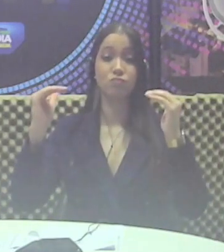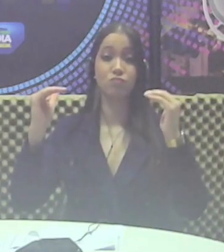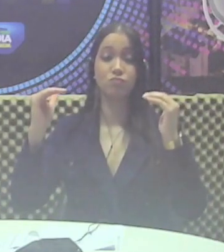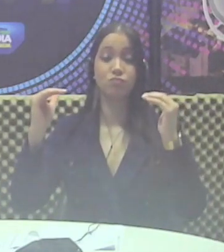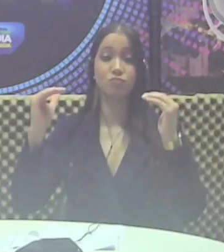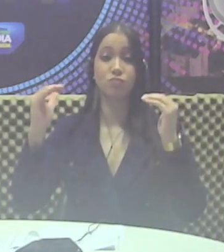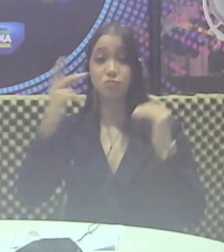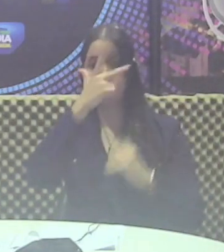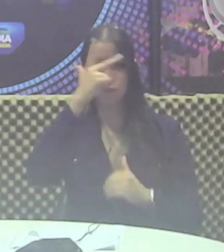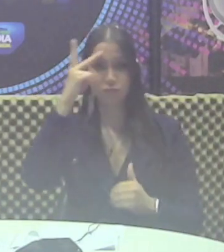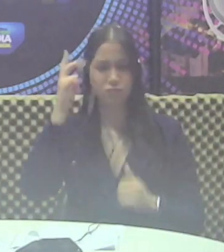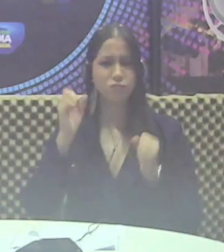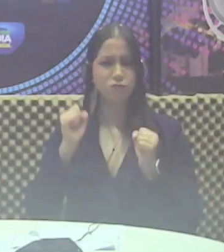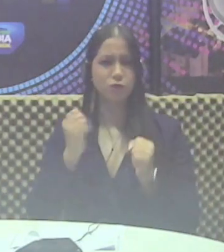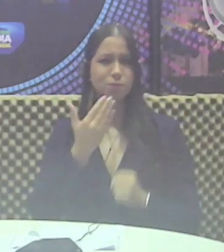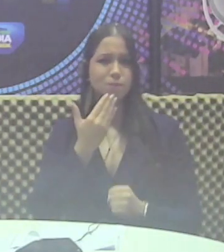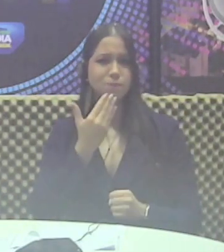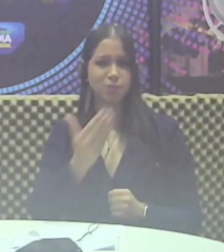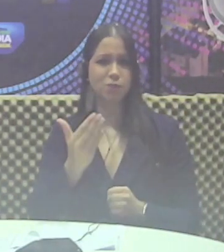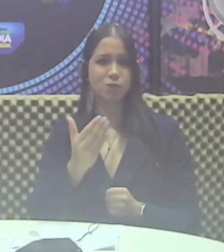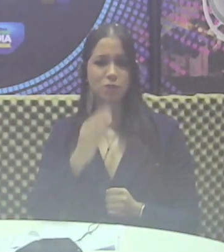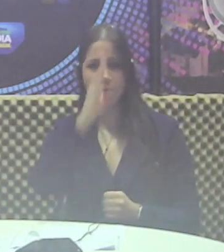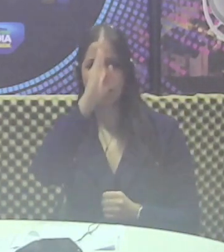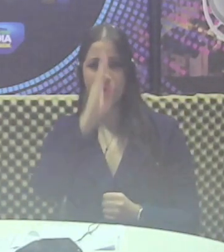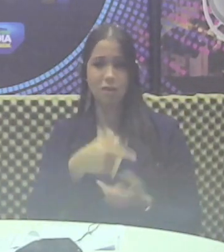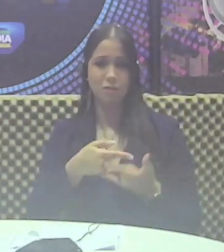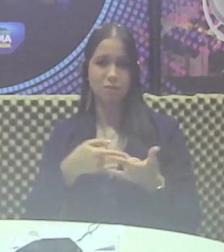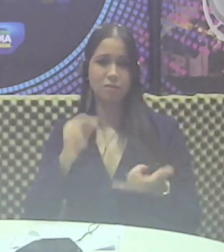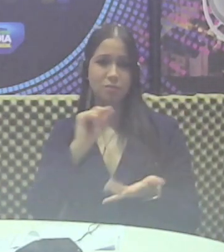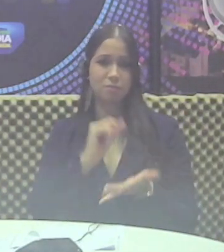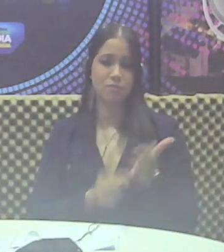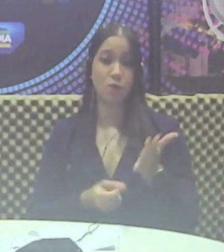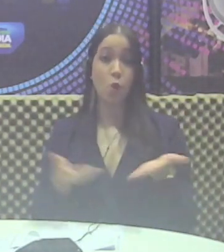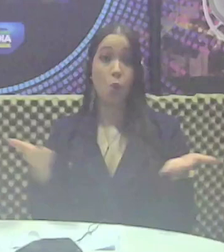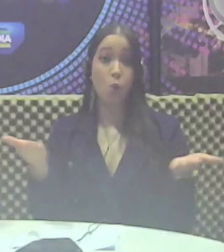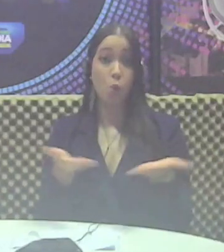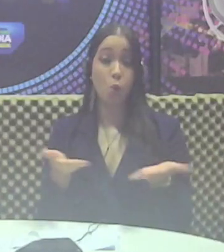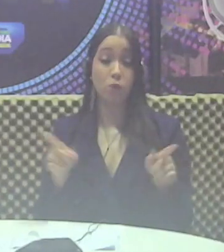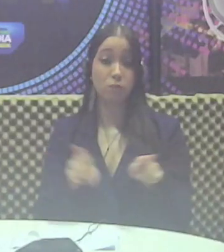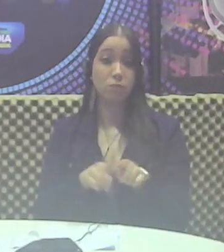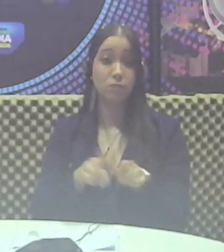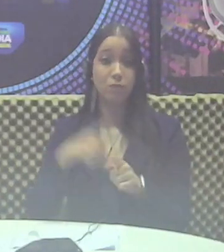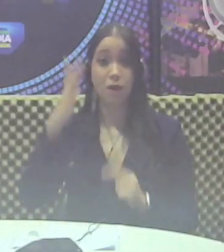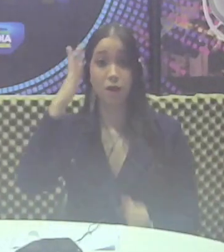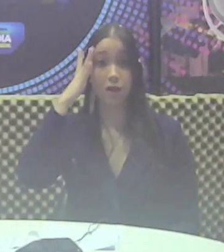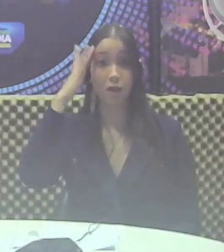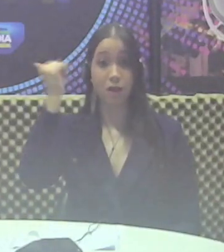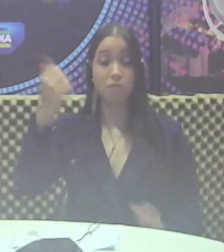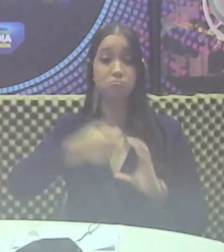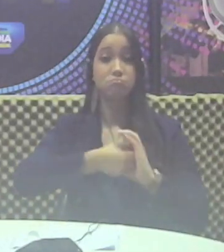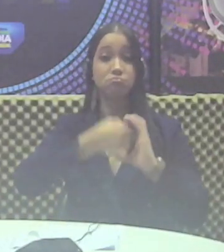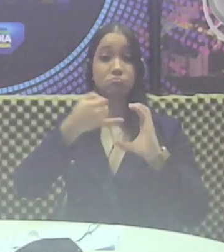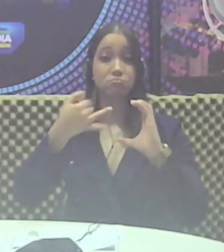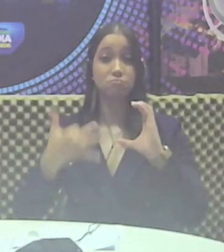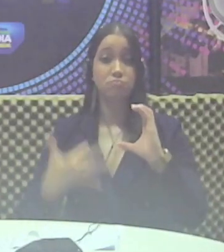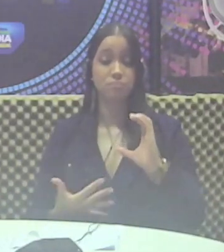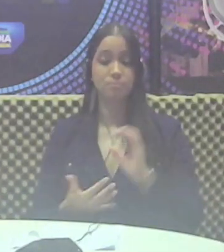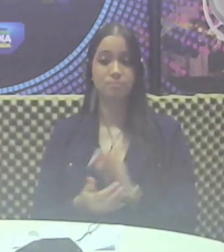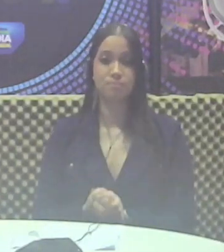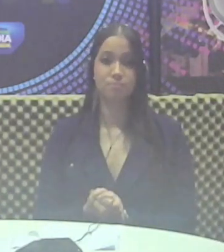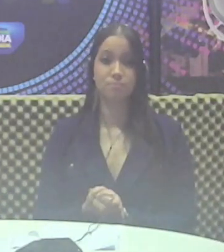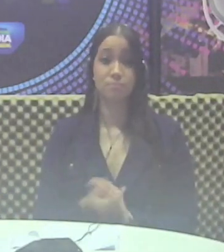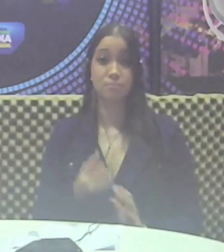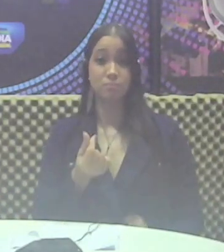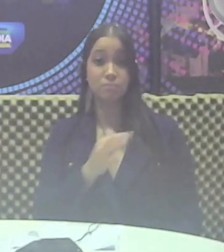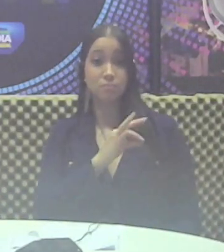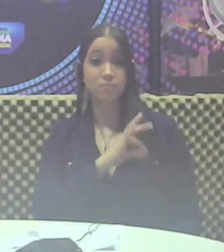Os candidatos podem solicitar isenção na taxa de inscrição hoje e amanhã, conforme os critérios definidos. Os